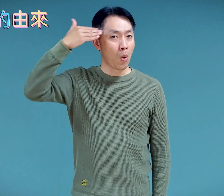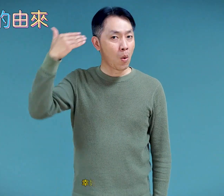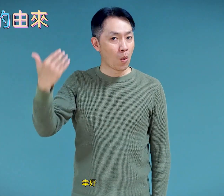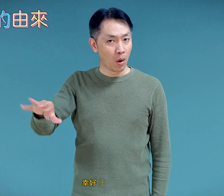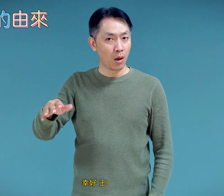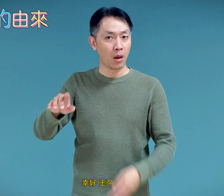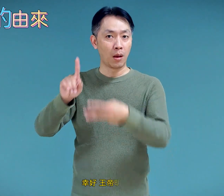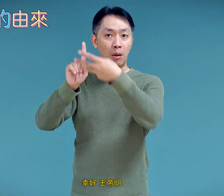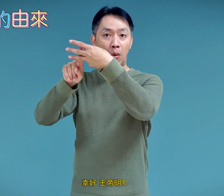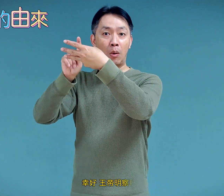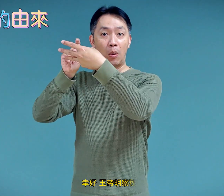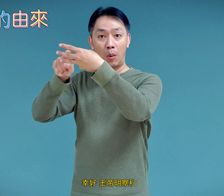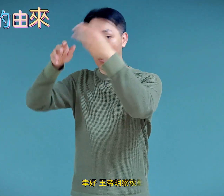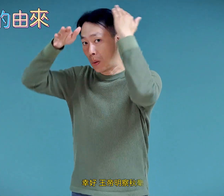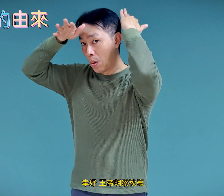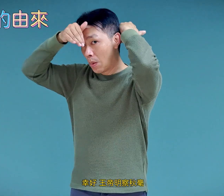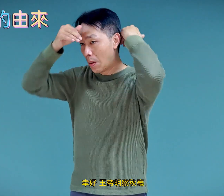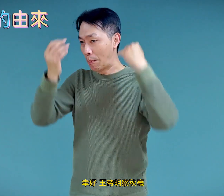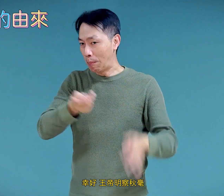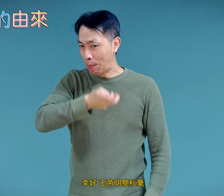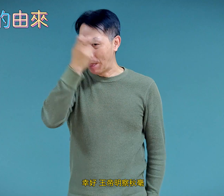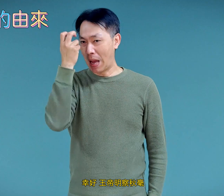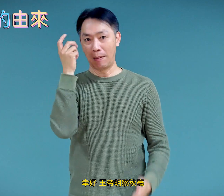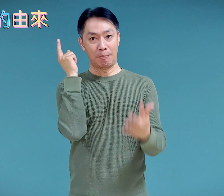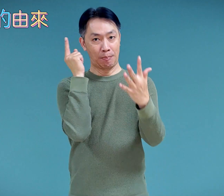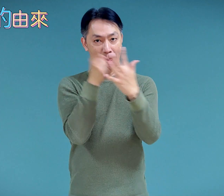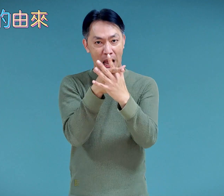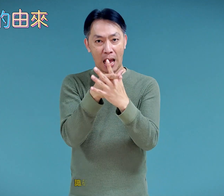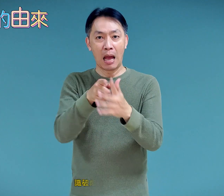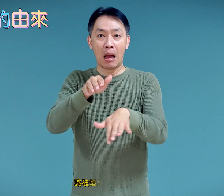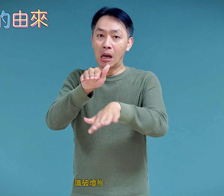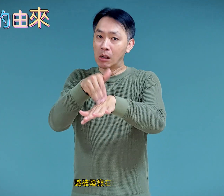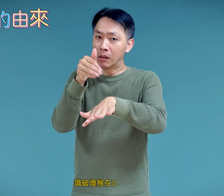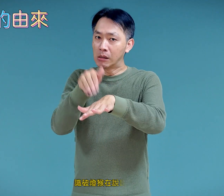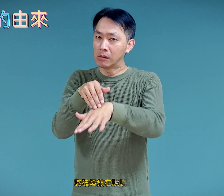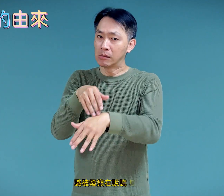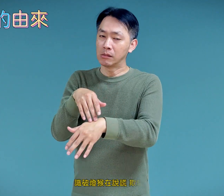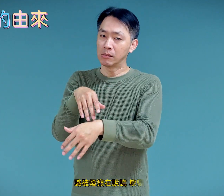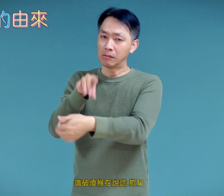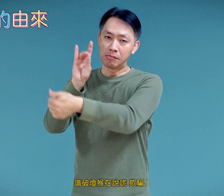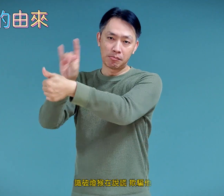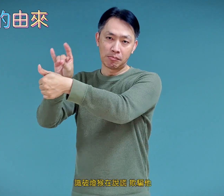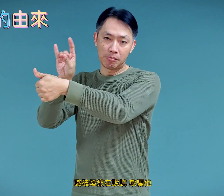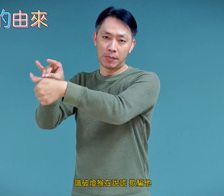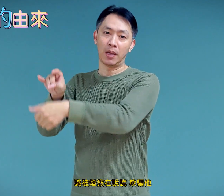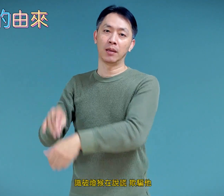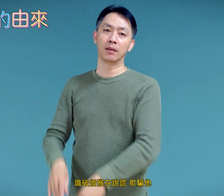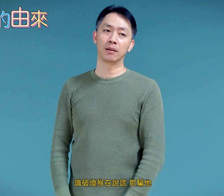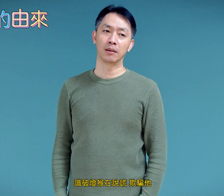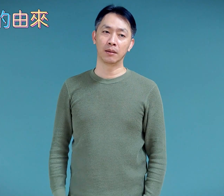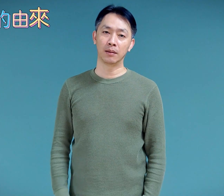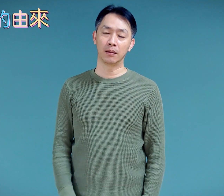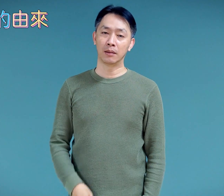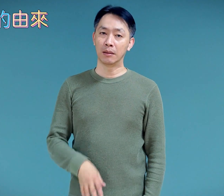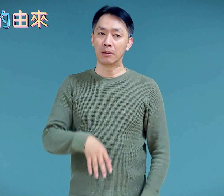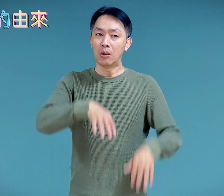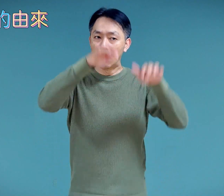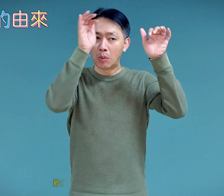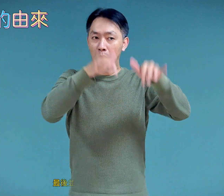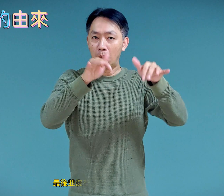幸好玉帝明察秋毫，识破灯猴在说谎欺骗他，最后并